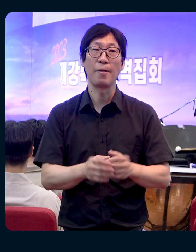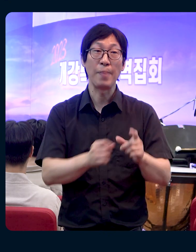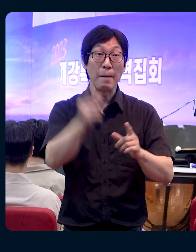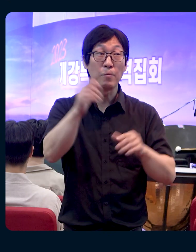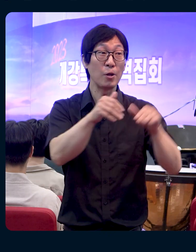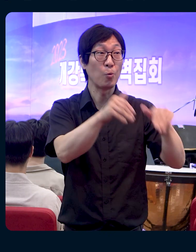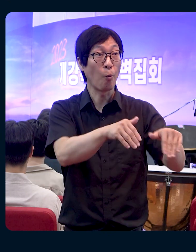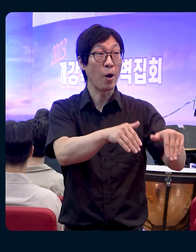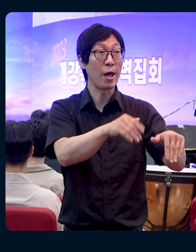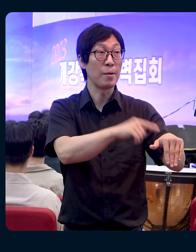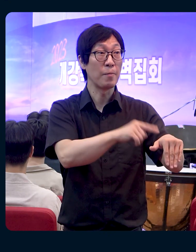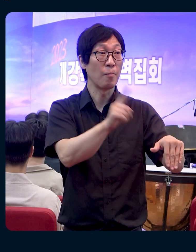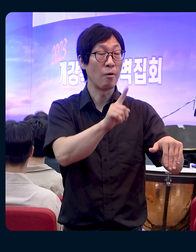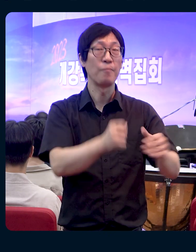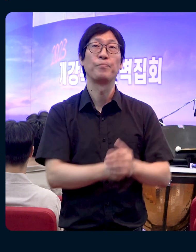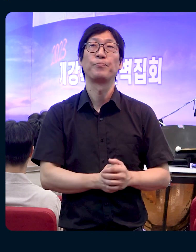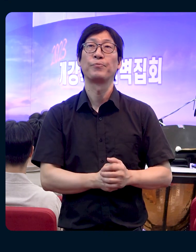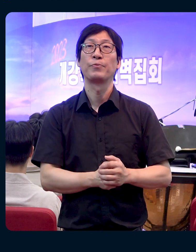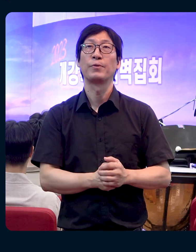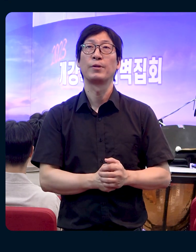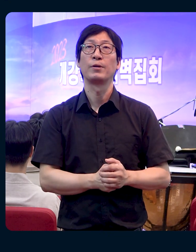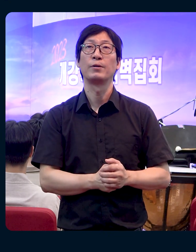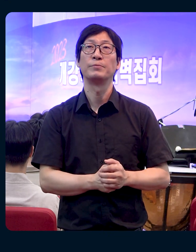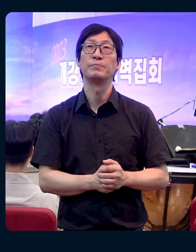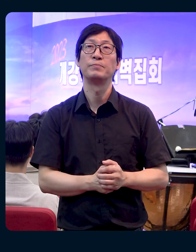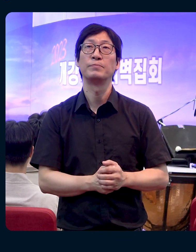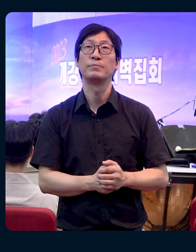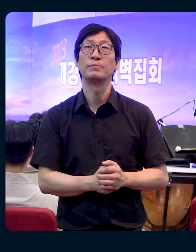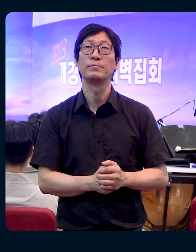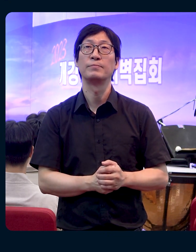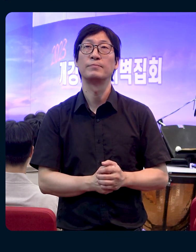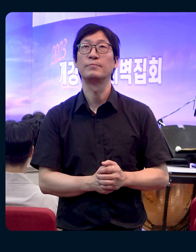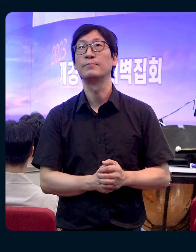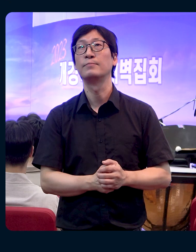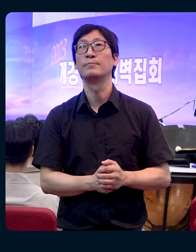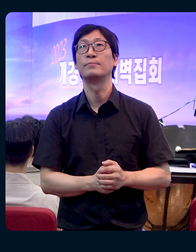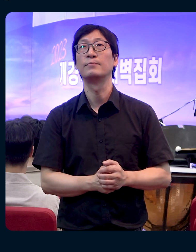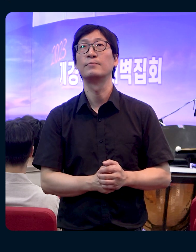노예들은요, 어쩔 수 없이 그